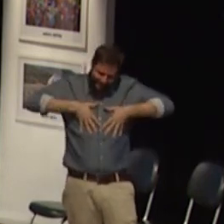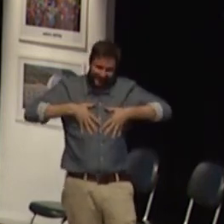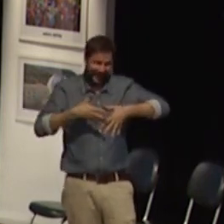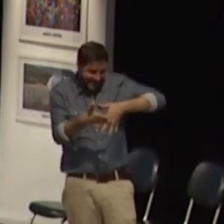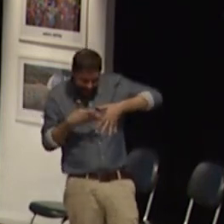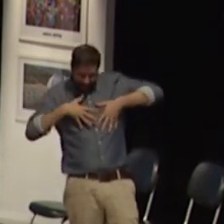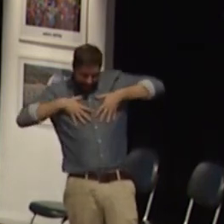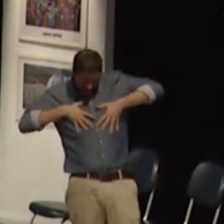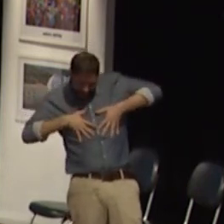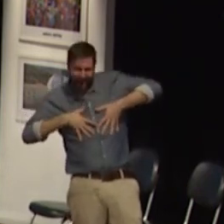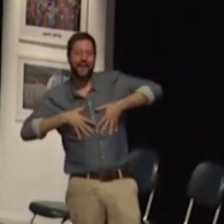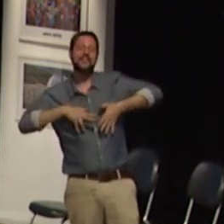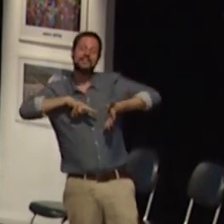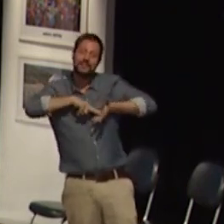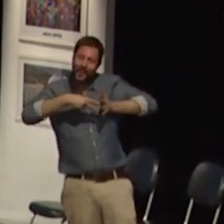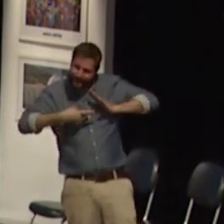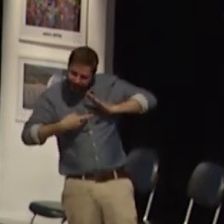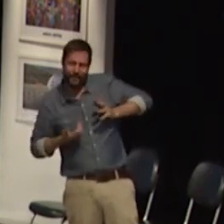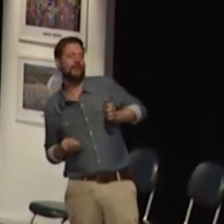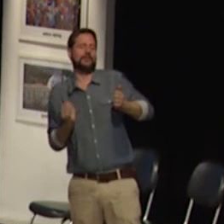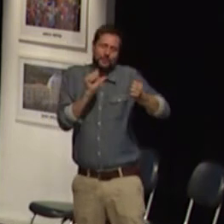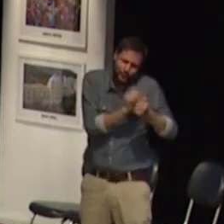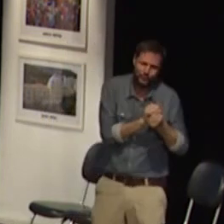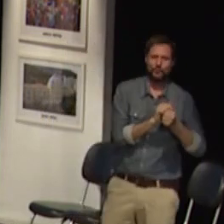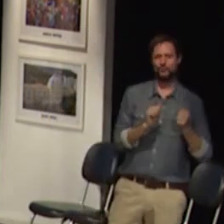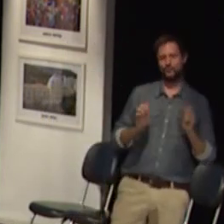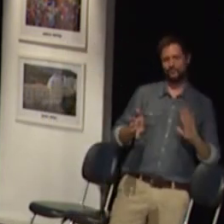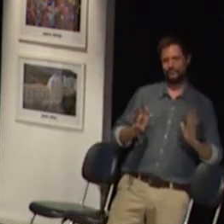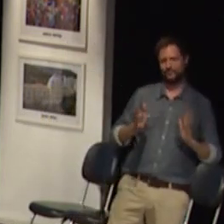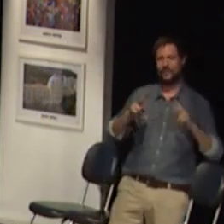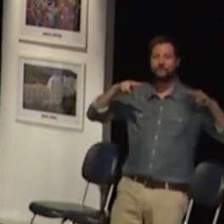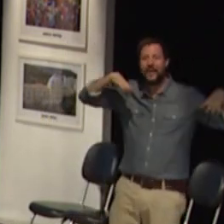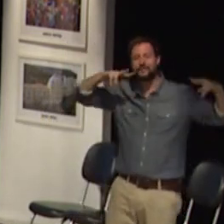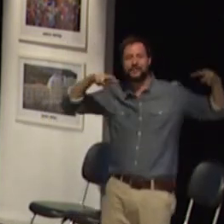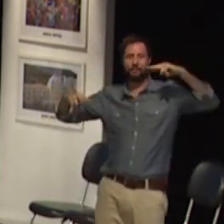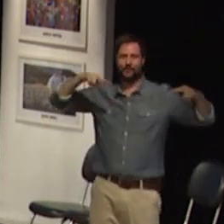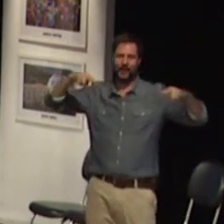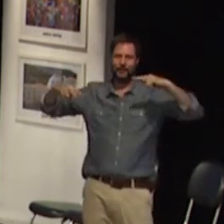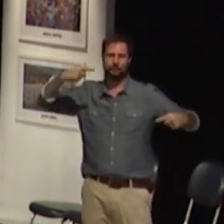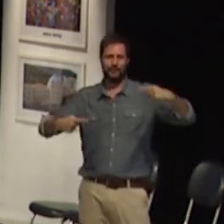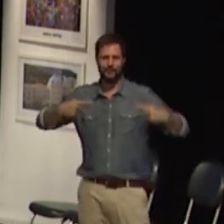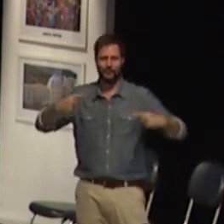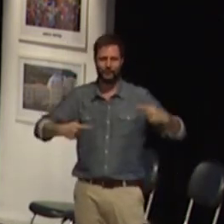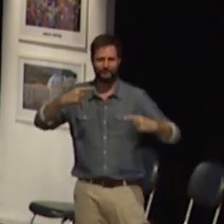mas interaja insira essa língua 2, esse L2 no seu cotidiano, para estar mais